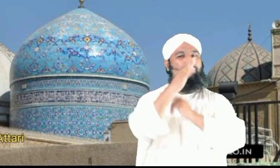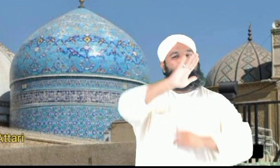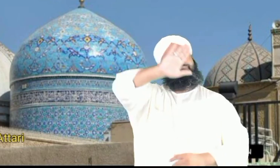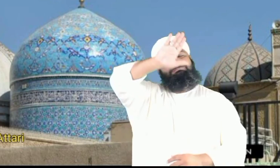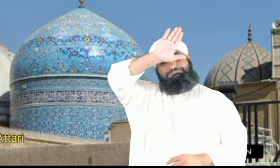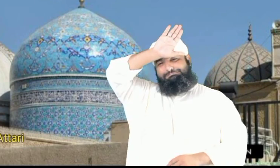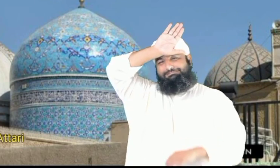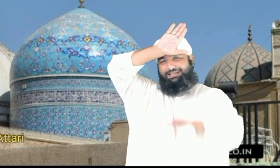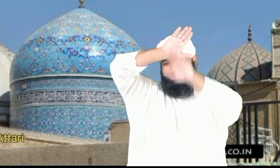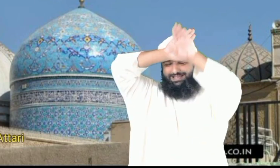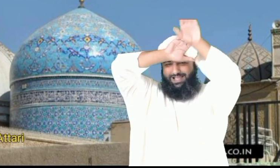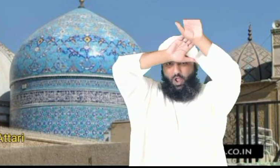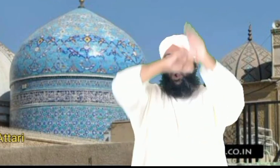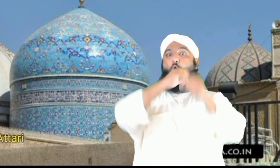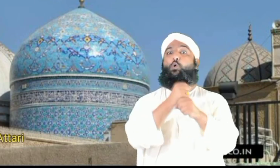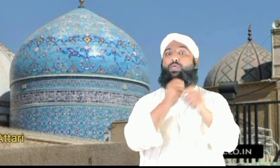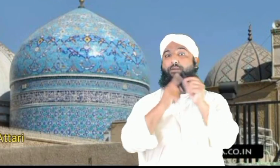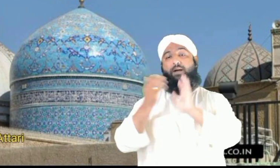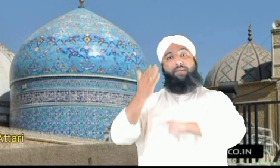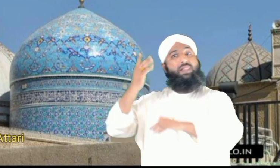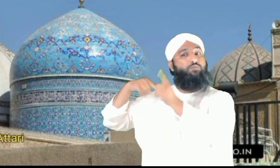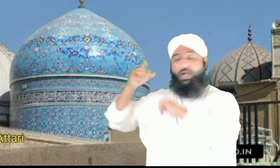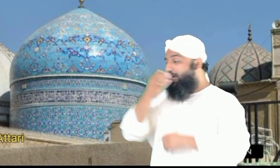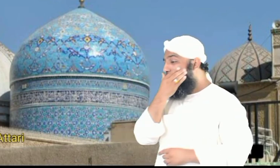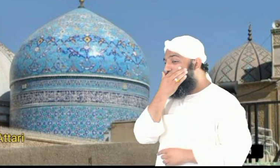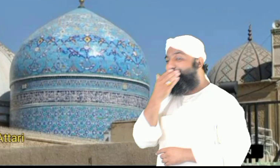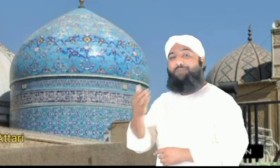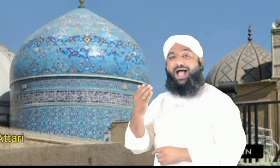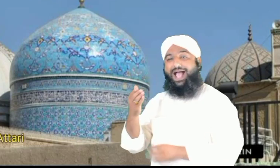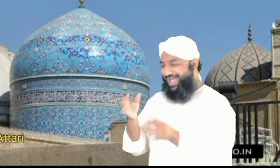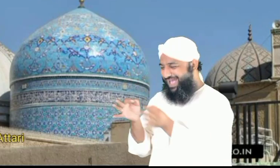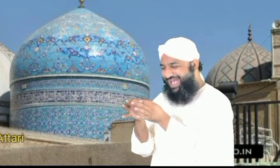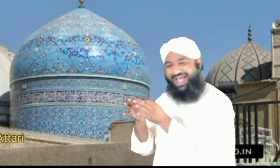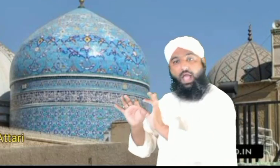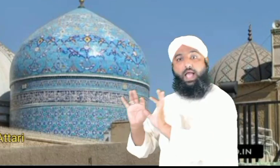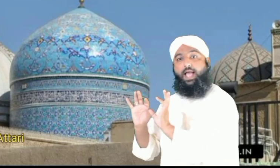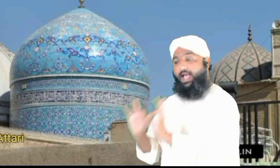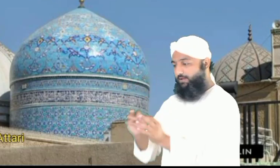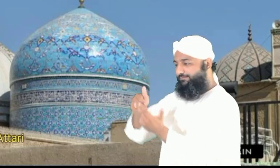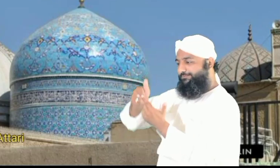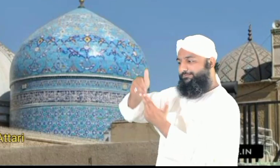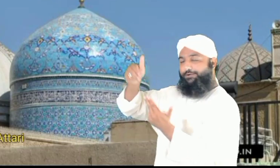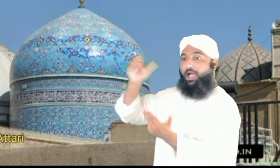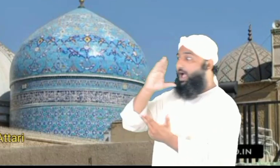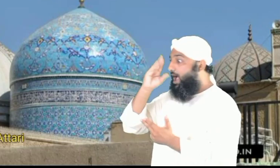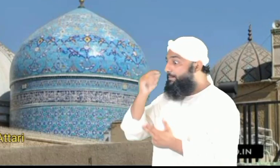تعالیٰ عنہ کی جوانی کا یہ واقعہ ہے۔ ماں کی تربیت کا وہ شاہکار بنے آپ کہ آج ولایت کے